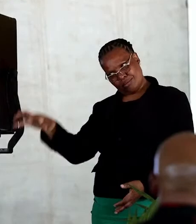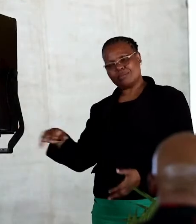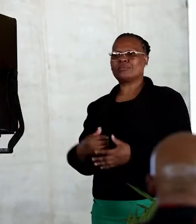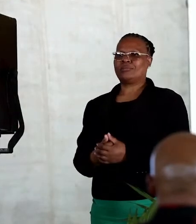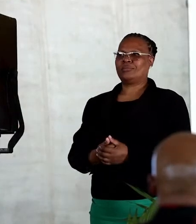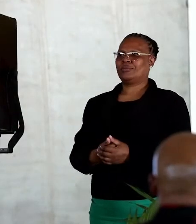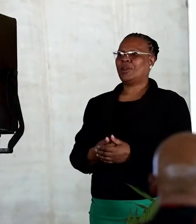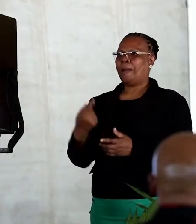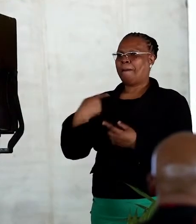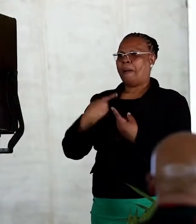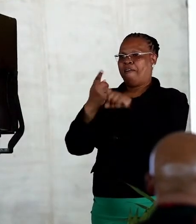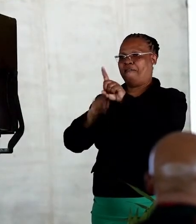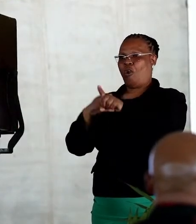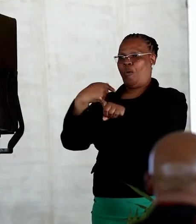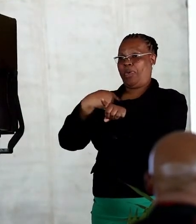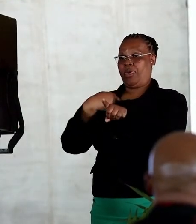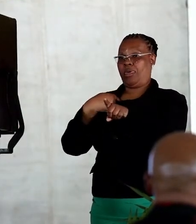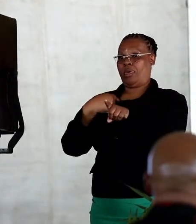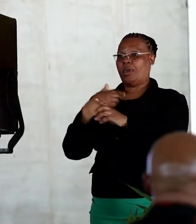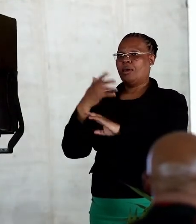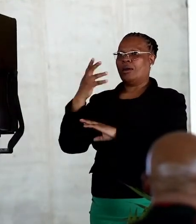nakulandela ke emveni kwam.